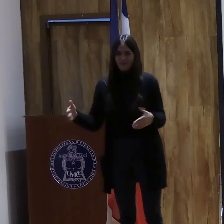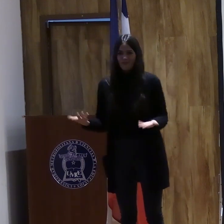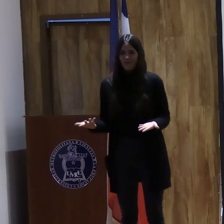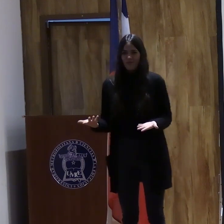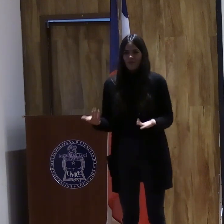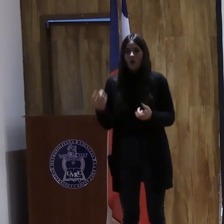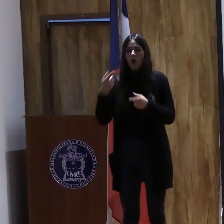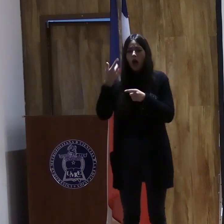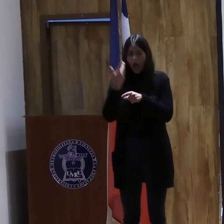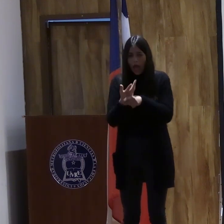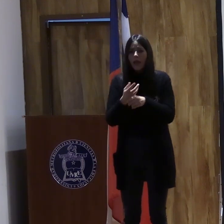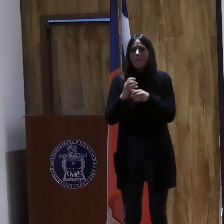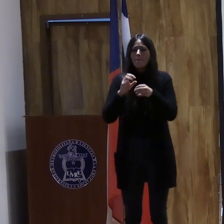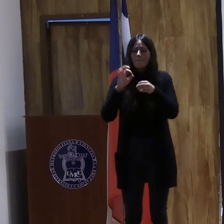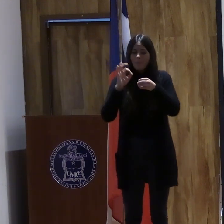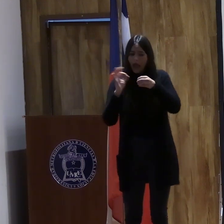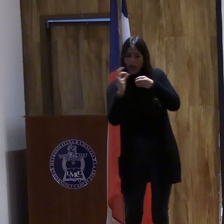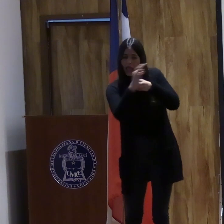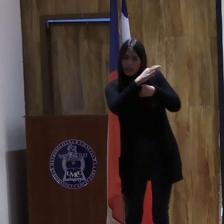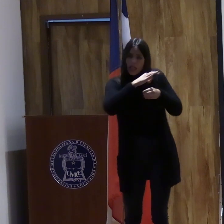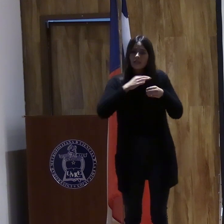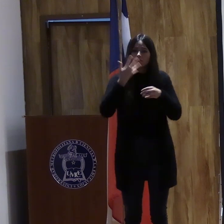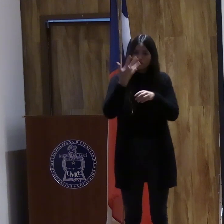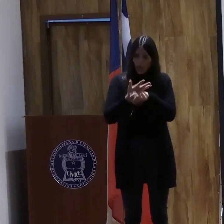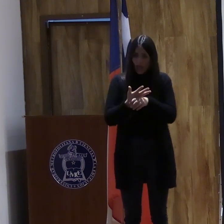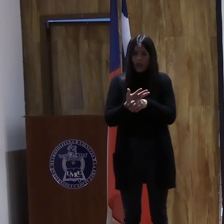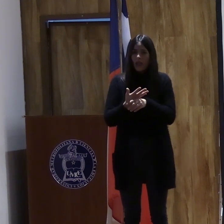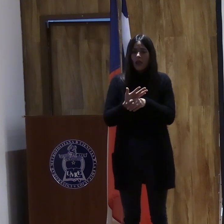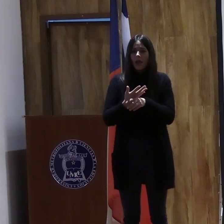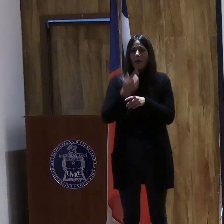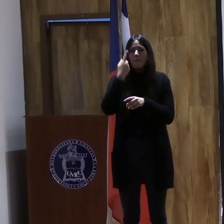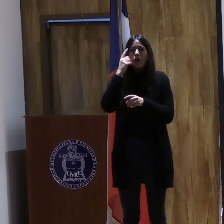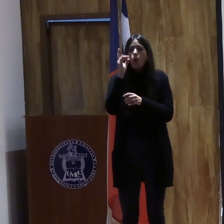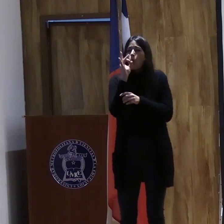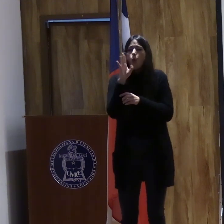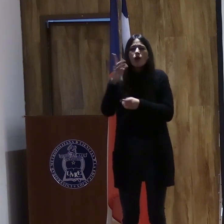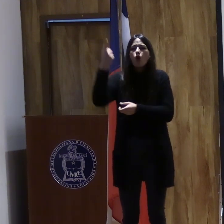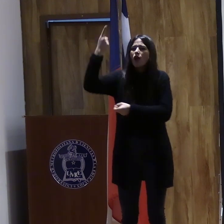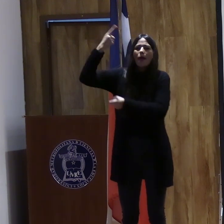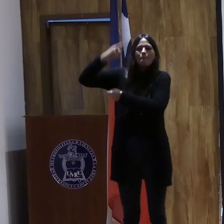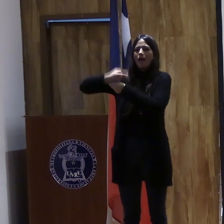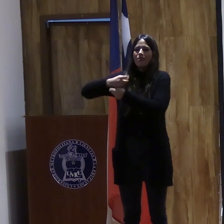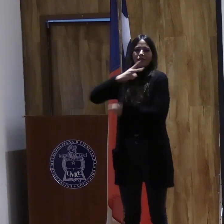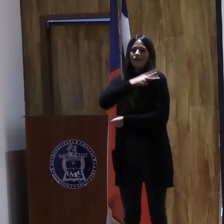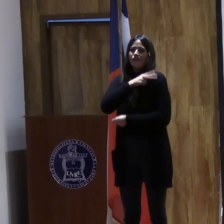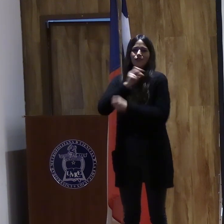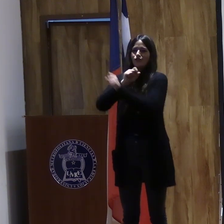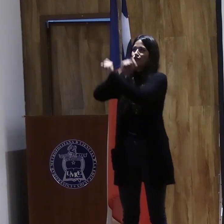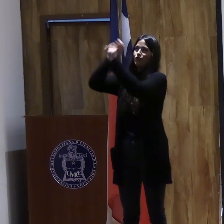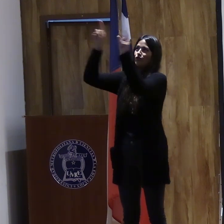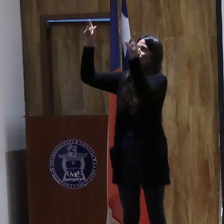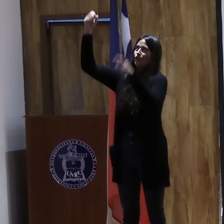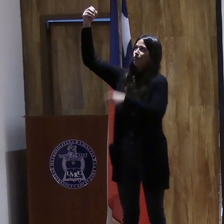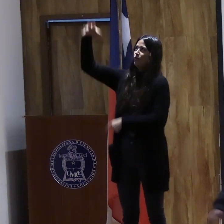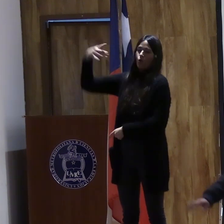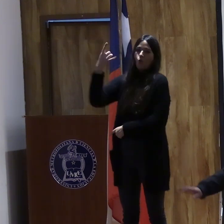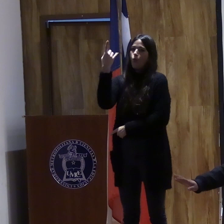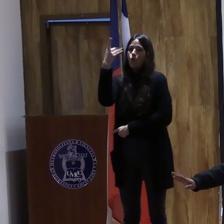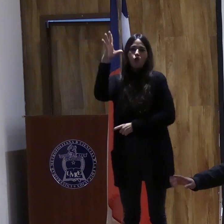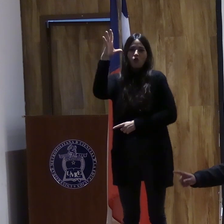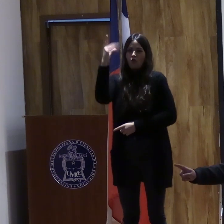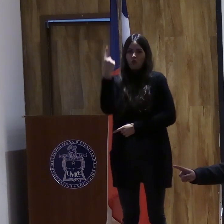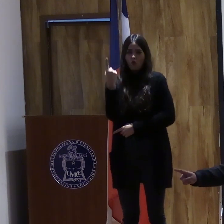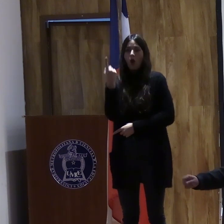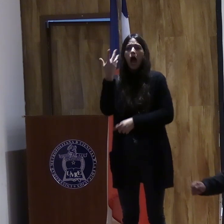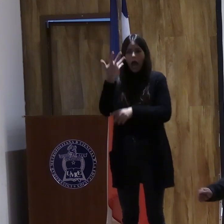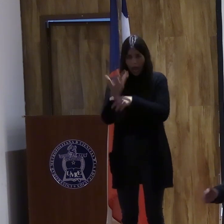8 planetas, un montón de asteroides, cometas, pero el único que manda aquí es el Sol. Hay 200.000 millones de